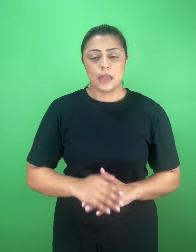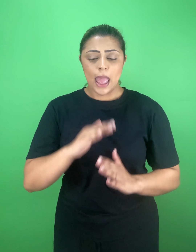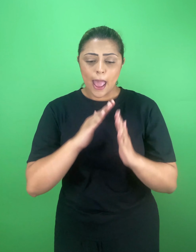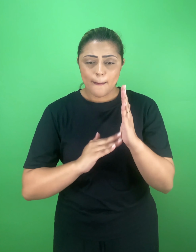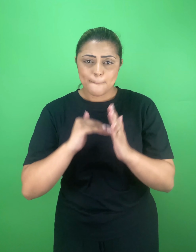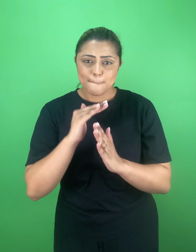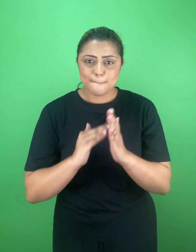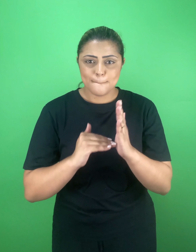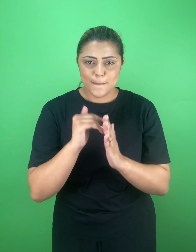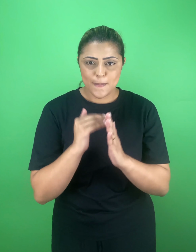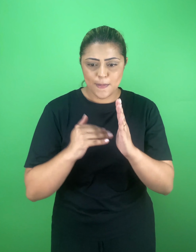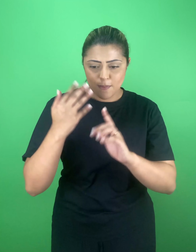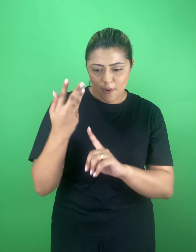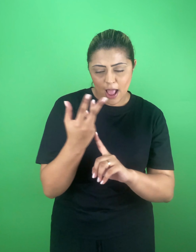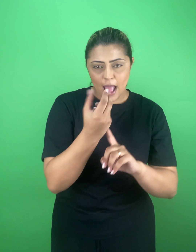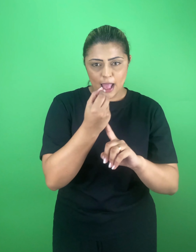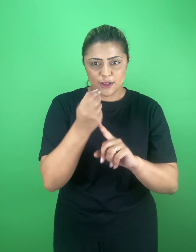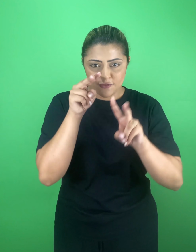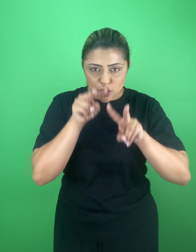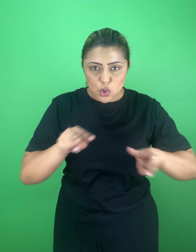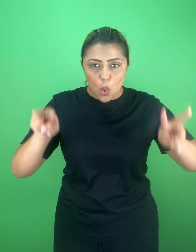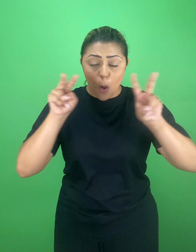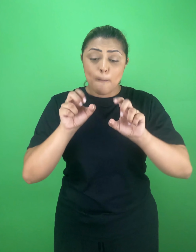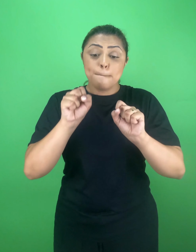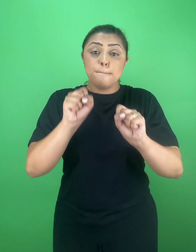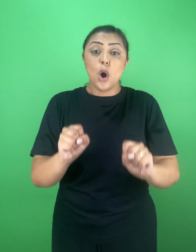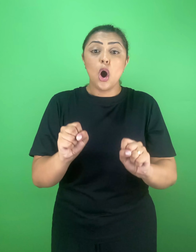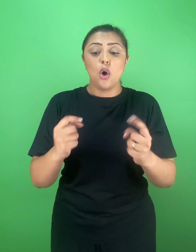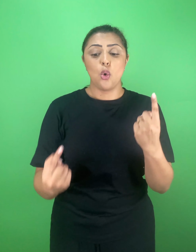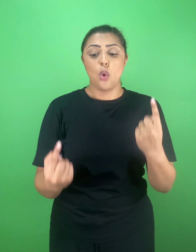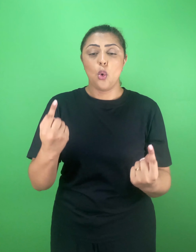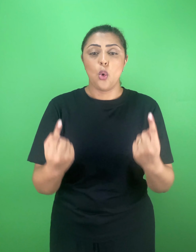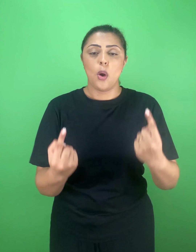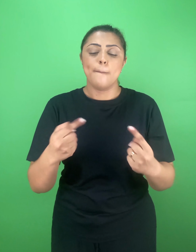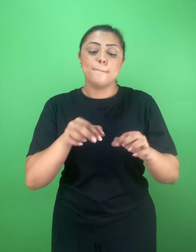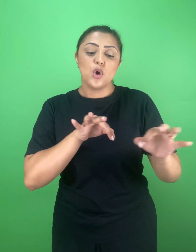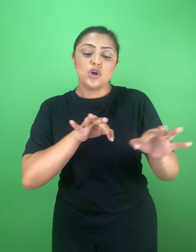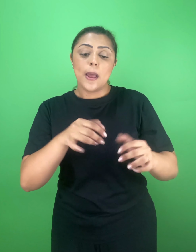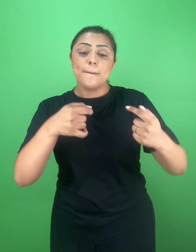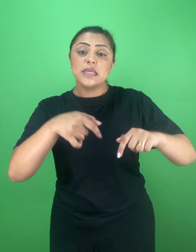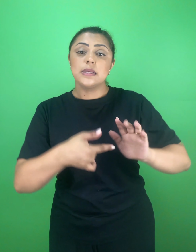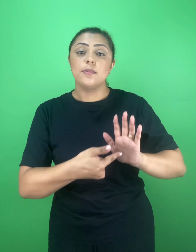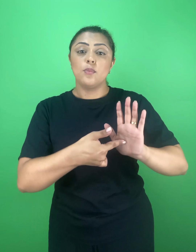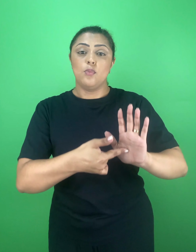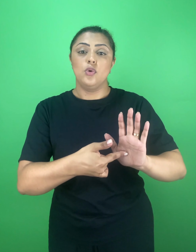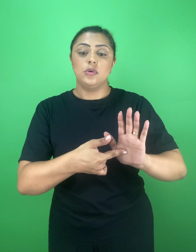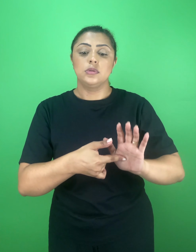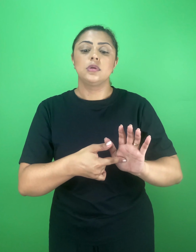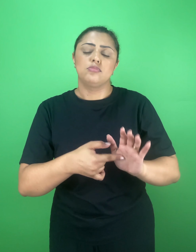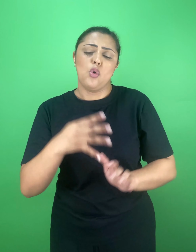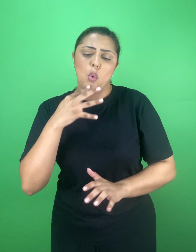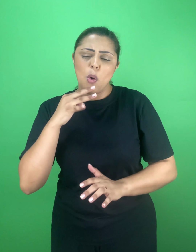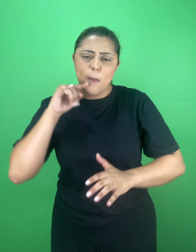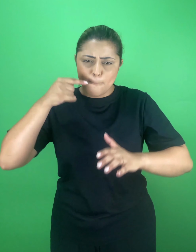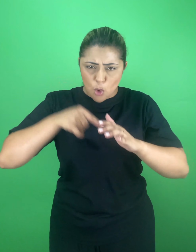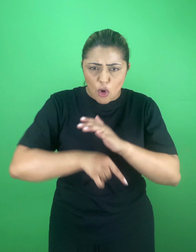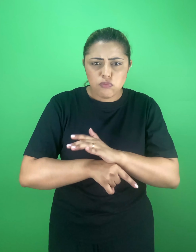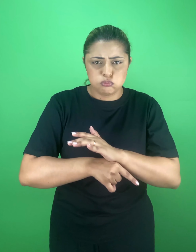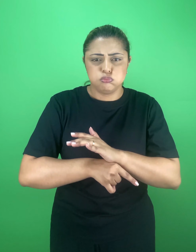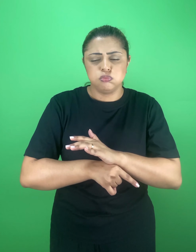visuais Podem concorrer nesta categoria projetos que demonstrem predominância nas artes plásticas 4. visuais nas